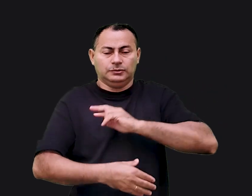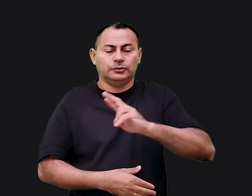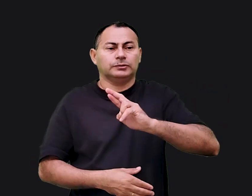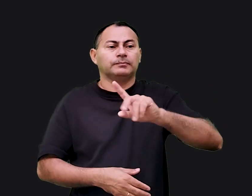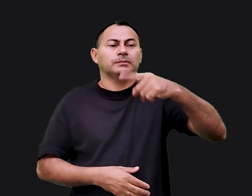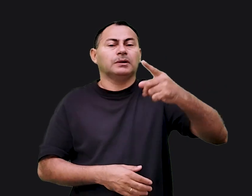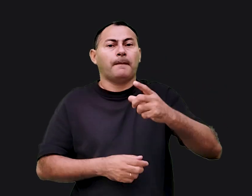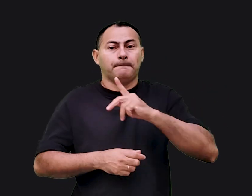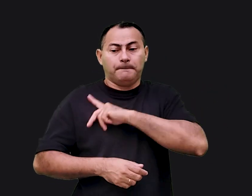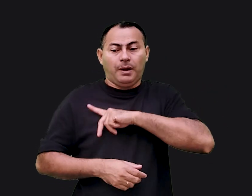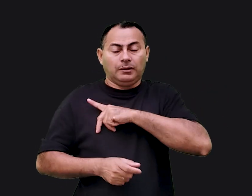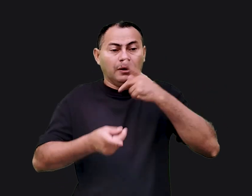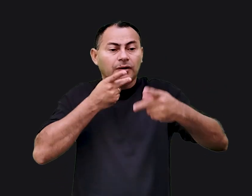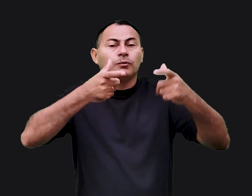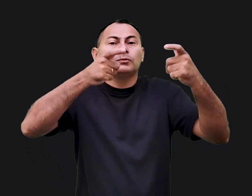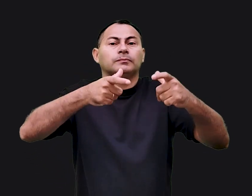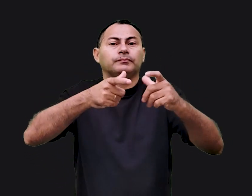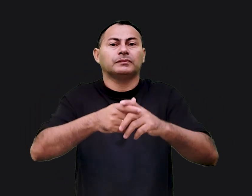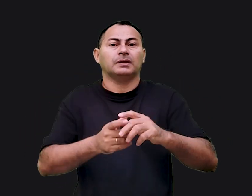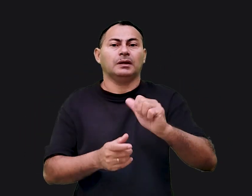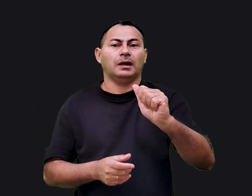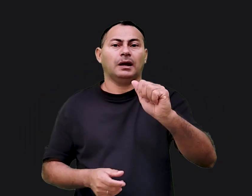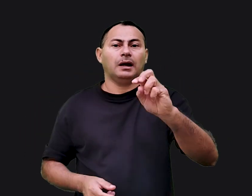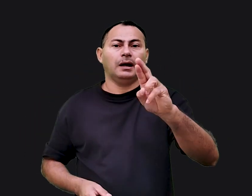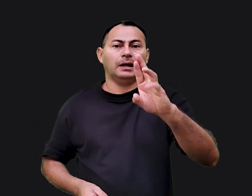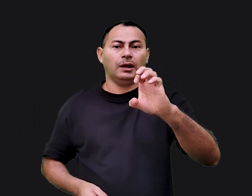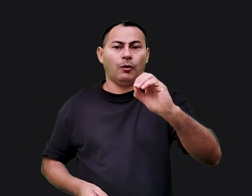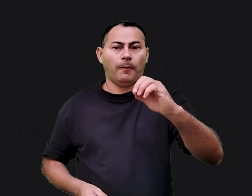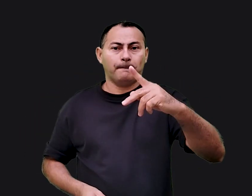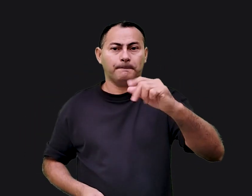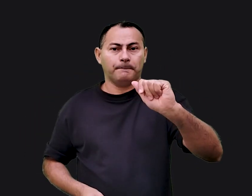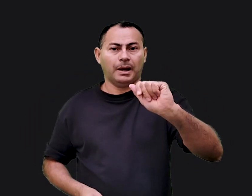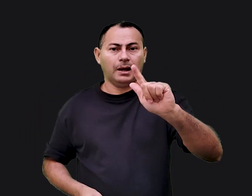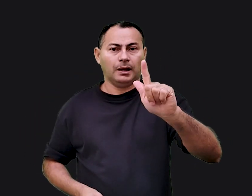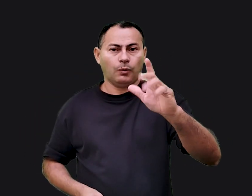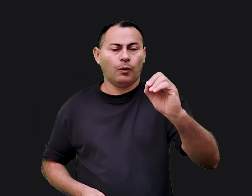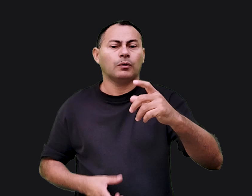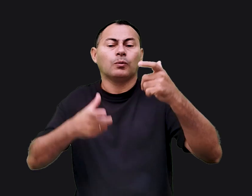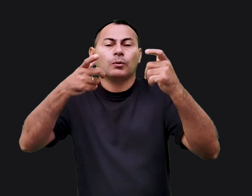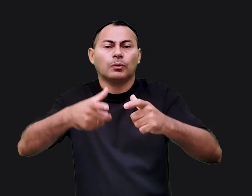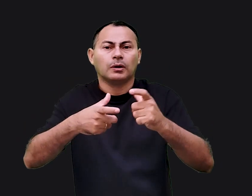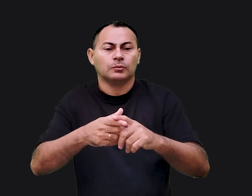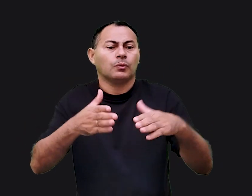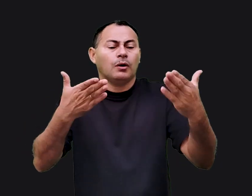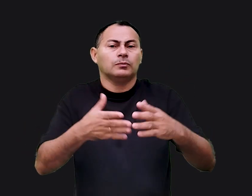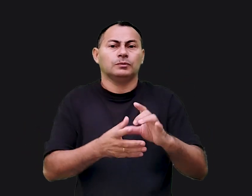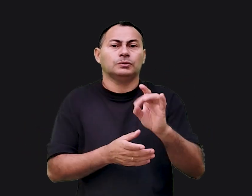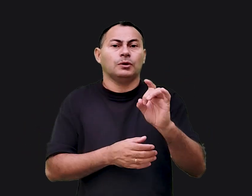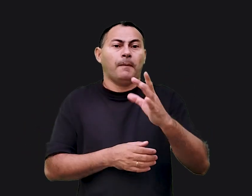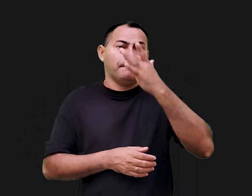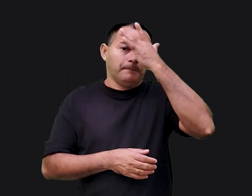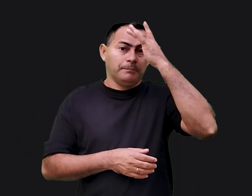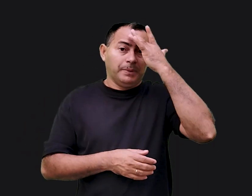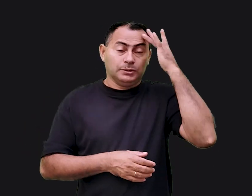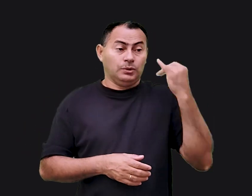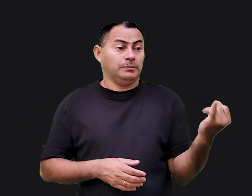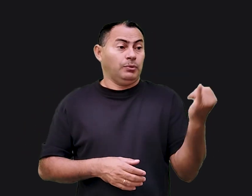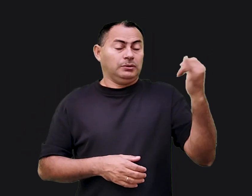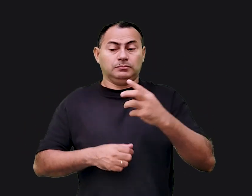Paulo foi convidado a falar num lugar chado areópago areópago era um lugar para o qual só pessoas importantes eram convidadas